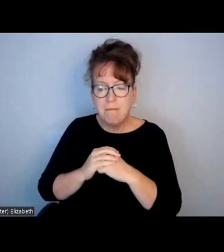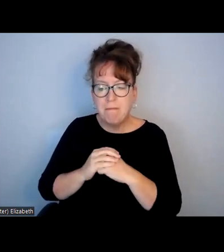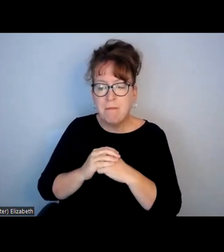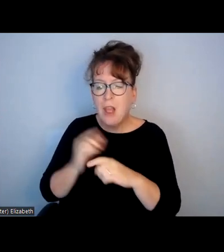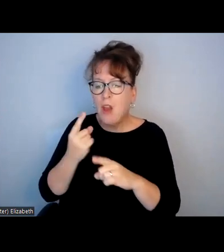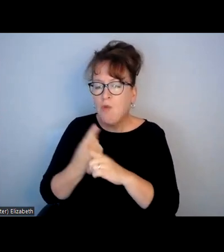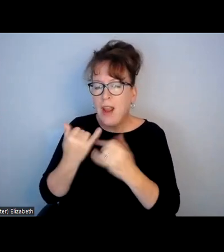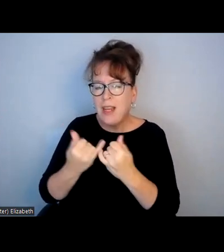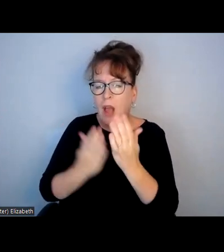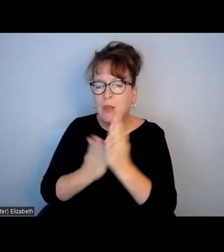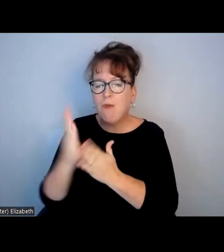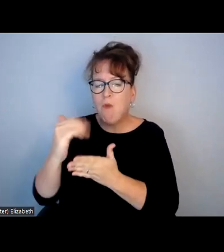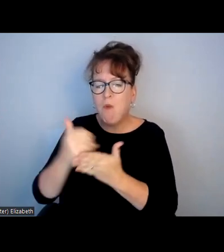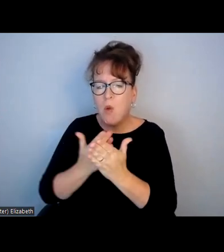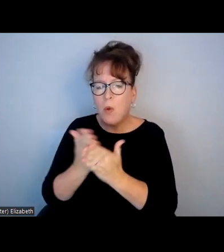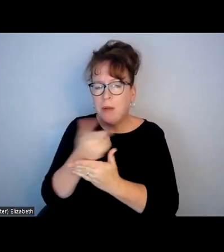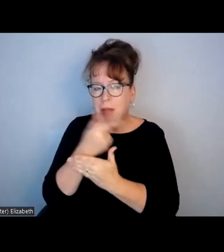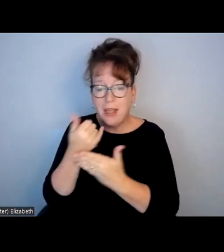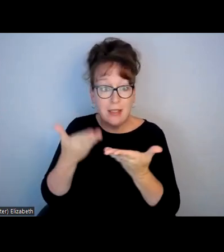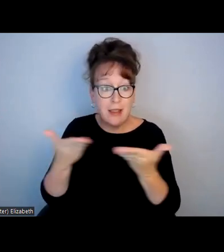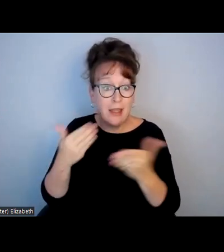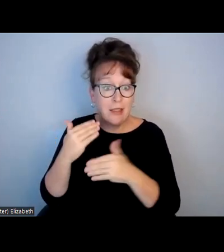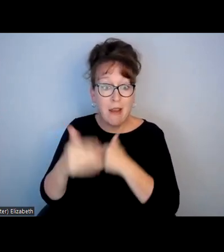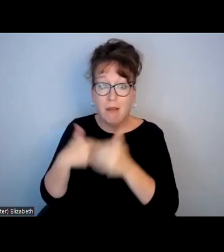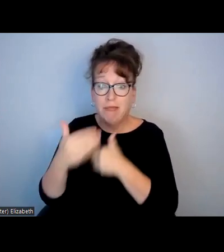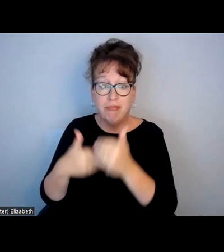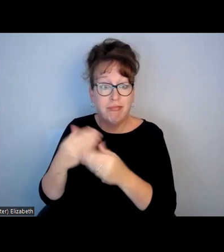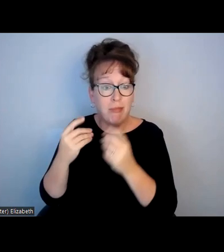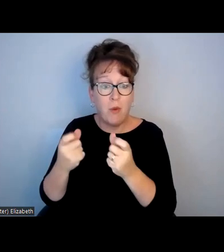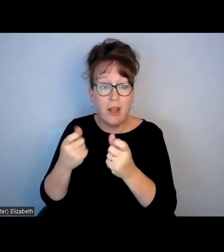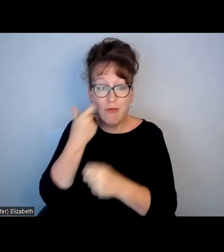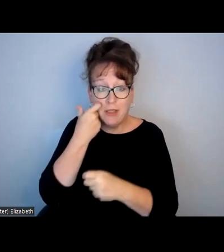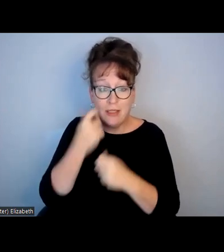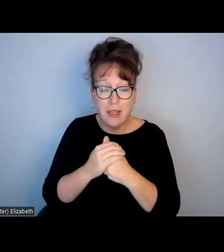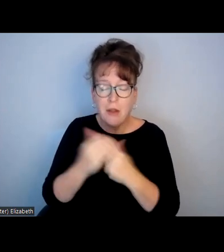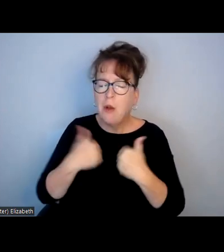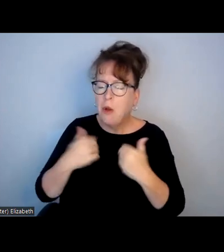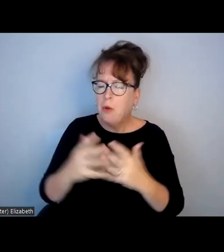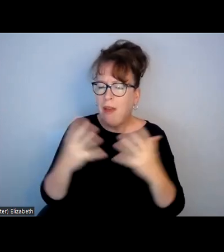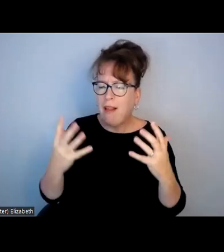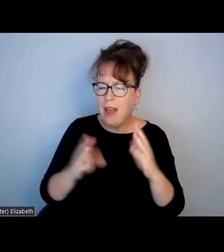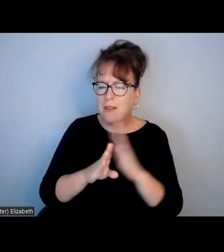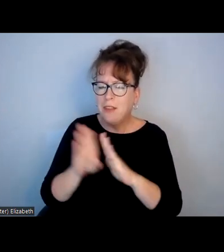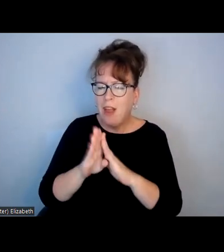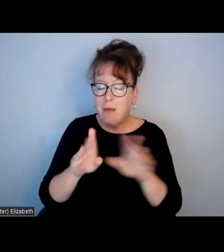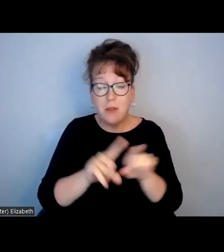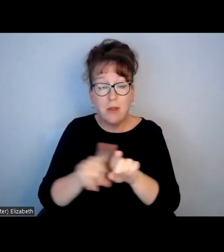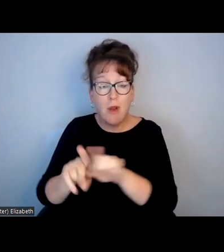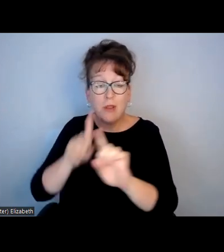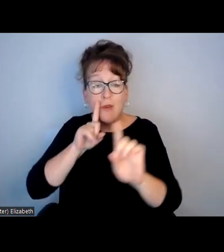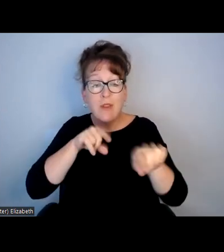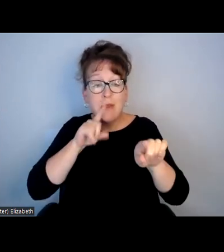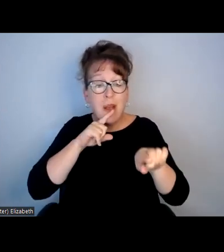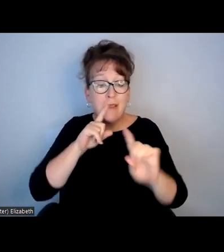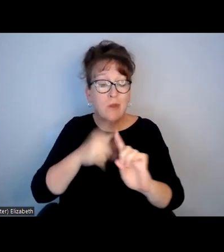la comisión ahora mismo como las cosas se están moviendo tan rápido un poco fluido así que